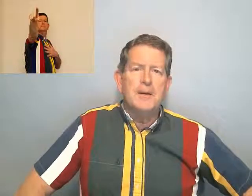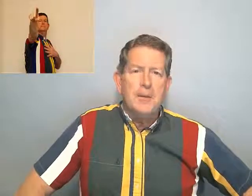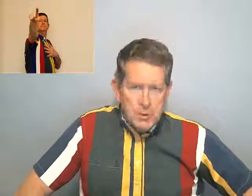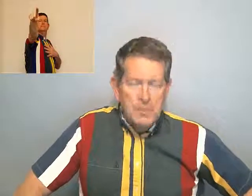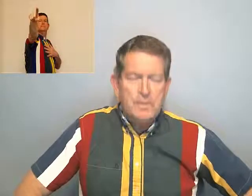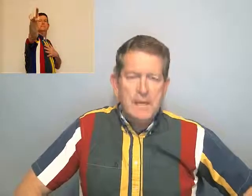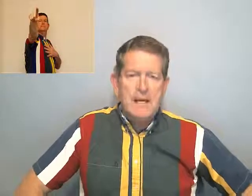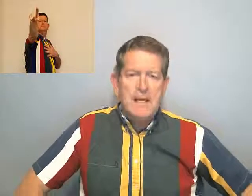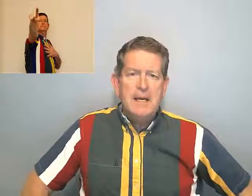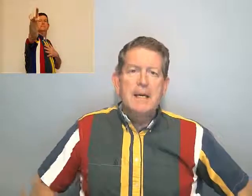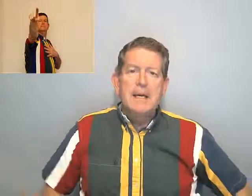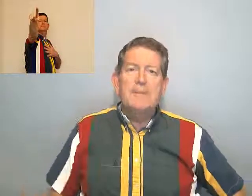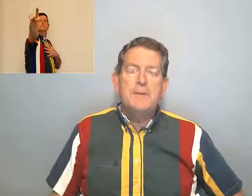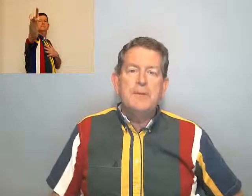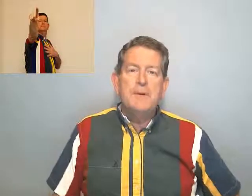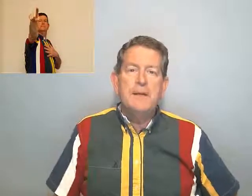je vais. Et puis,